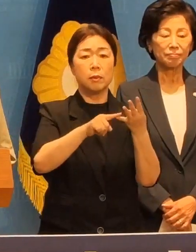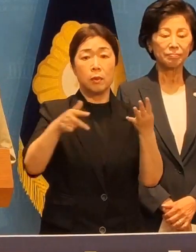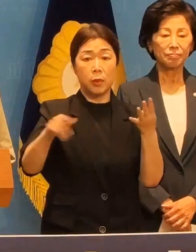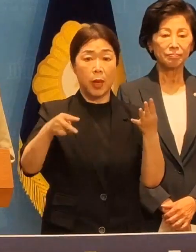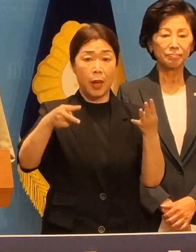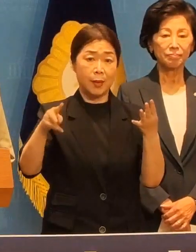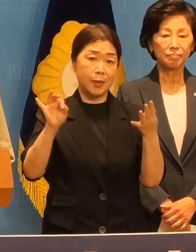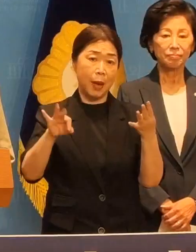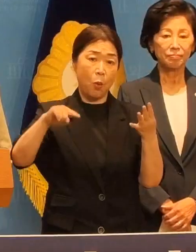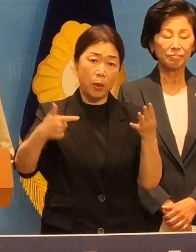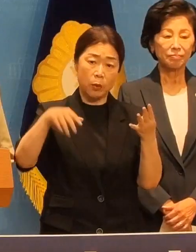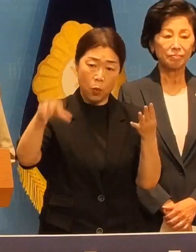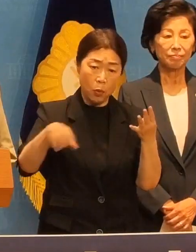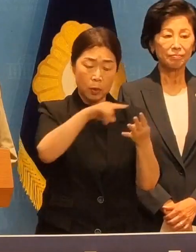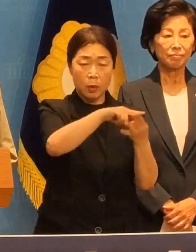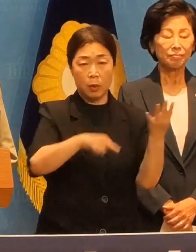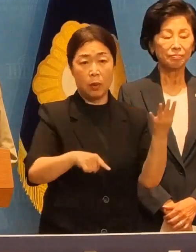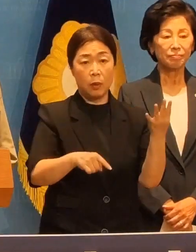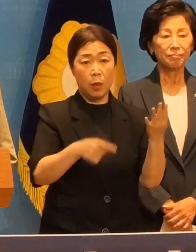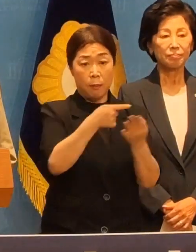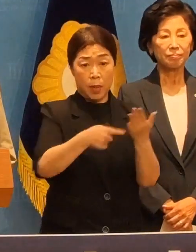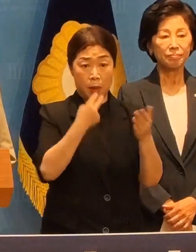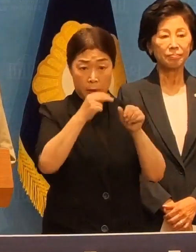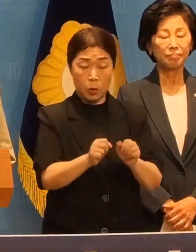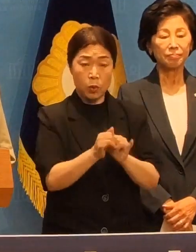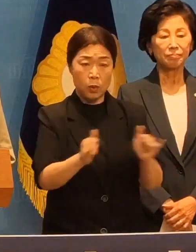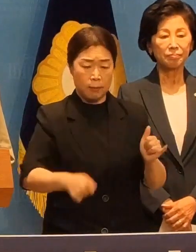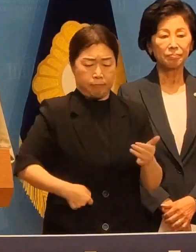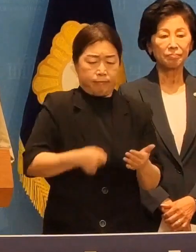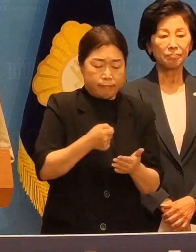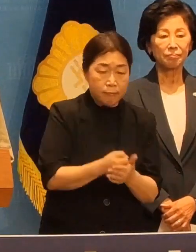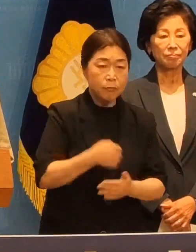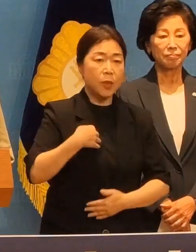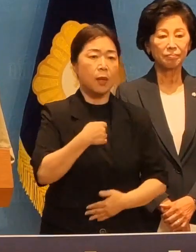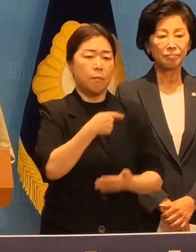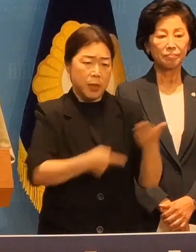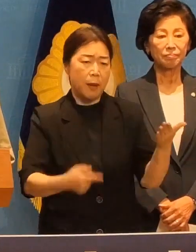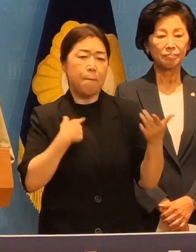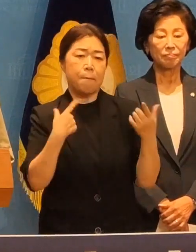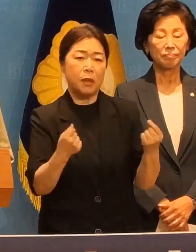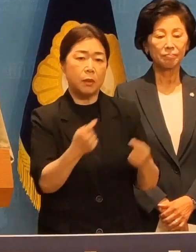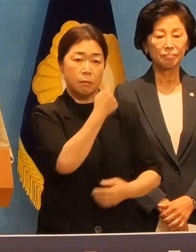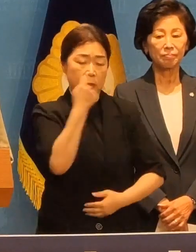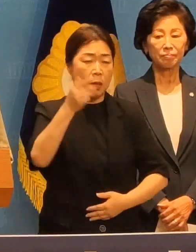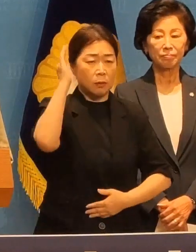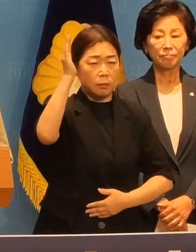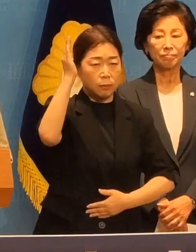등 피해 생존자들의 용기 있는 증언과 노력으로